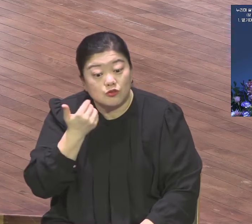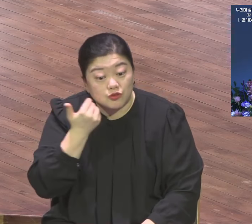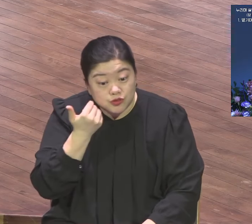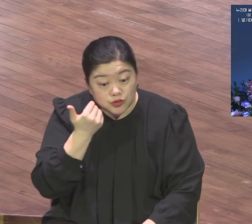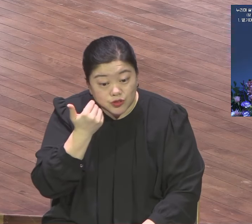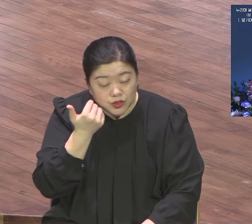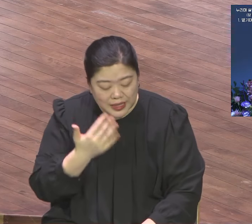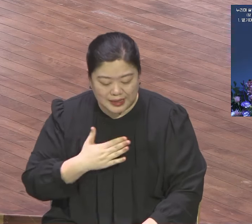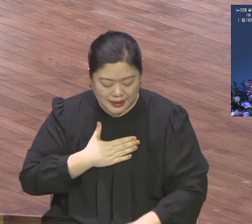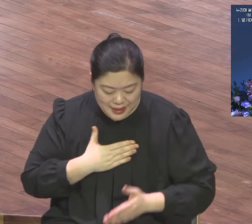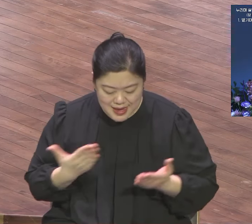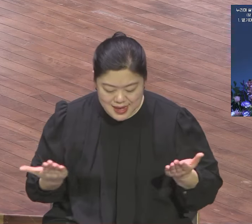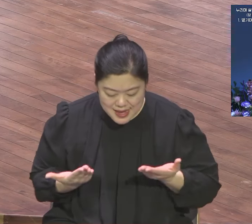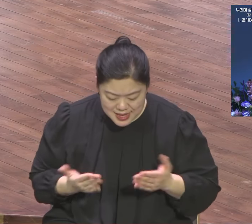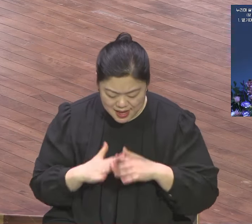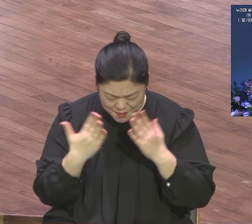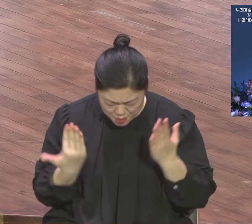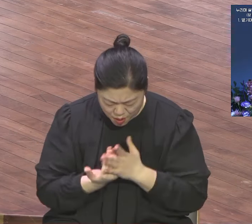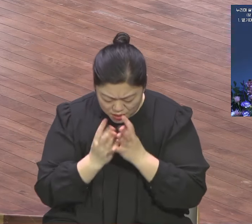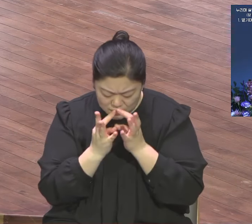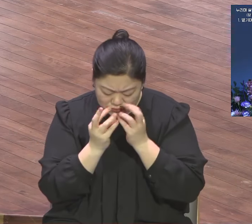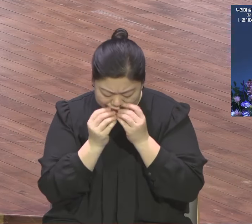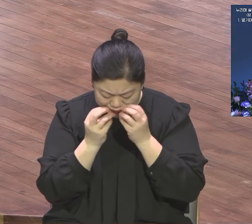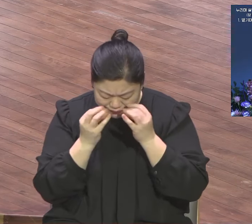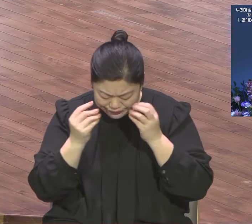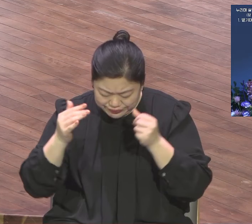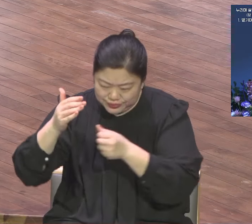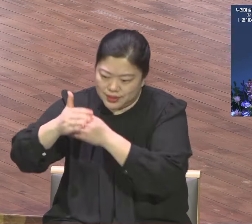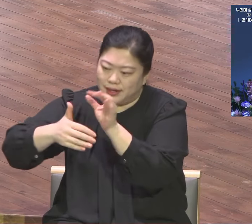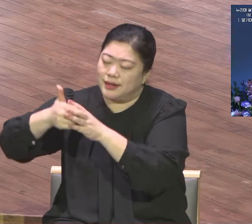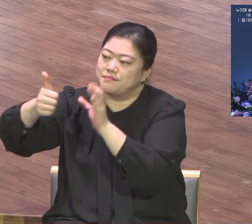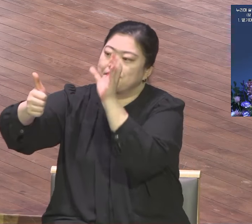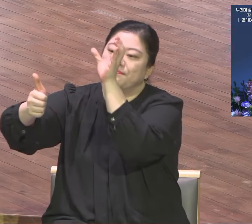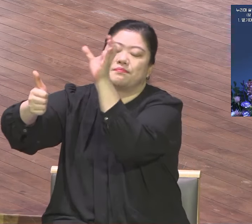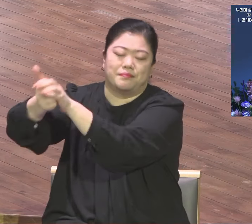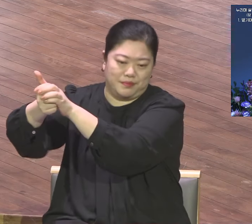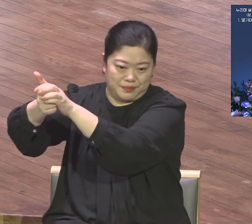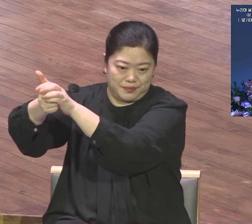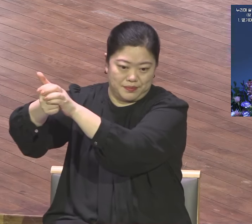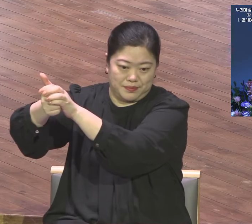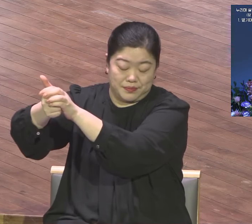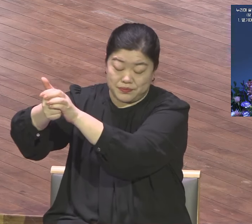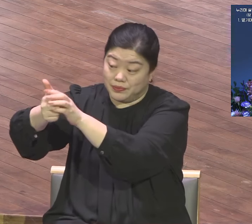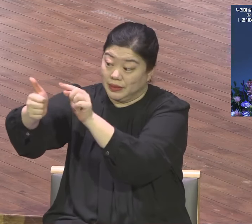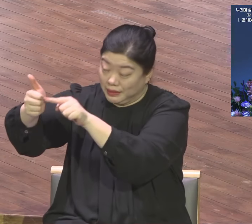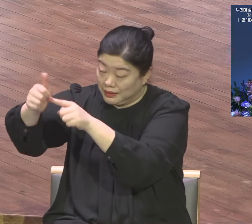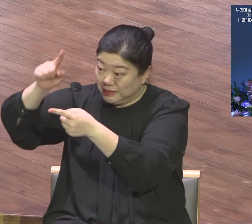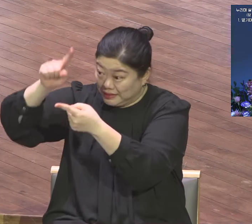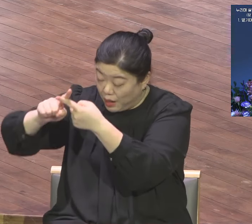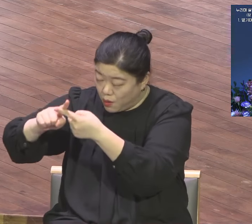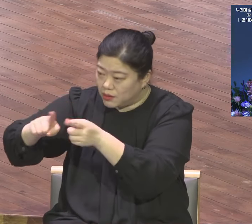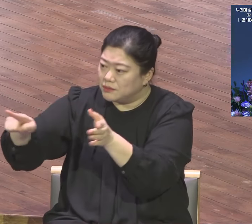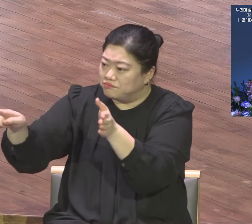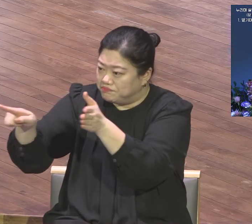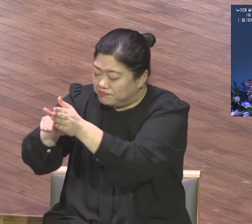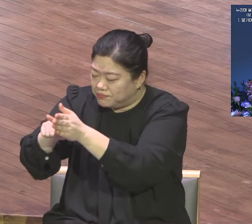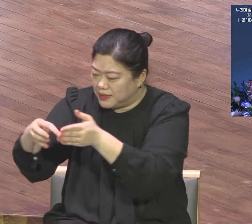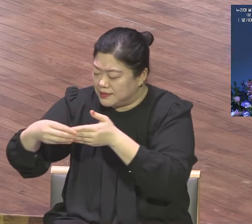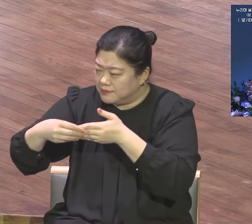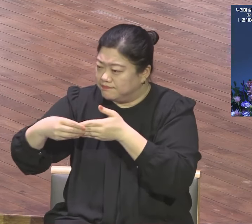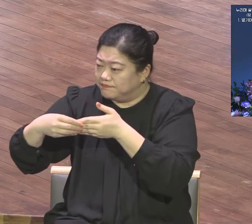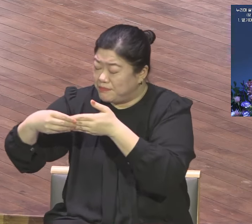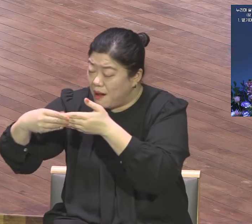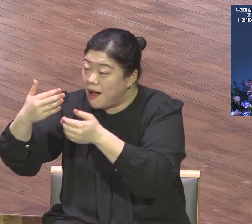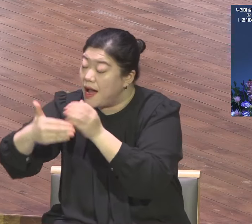하나님께 맡기고 하나님의 뜻과 계획에 맞춰서 인생의 시간표를 짜고 실행하는